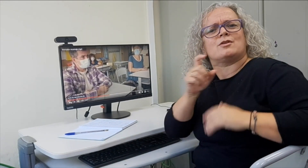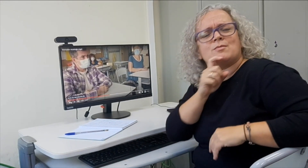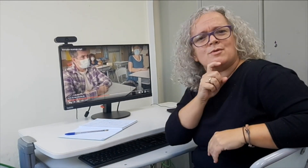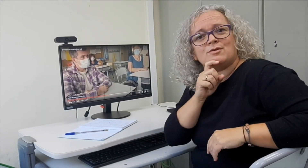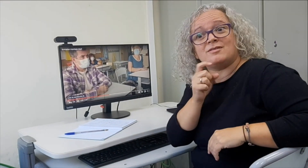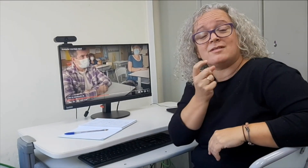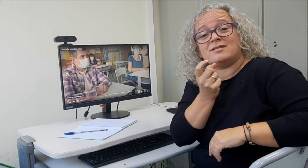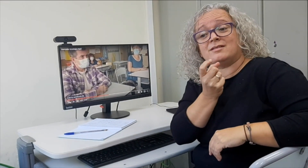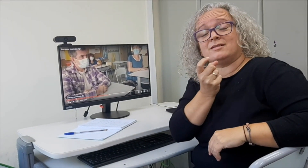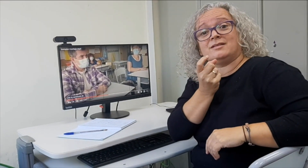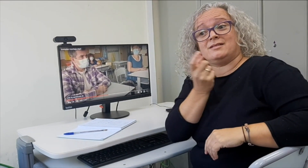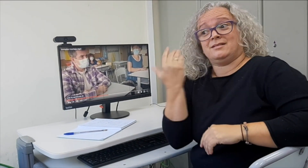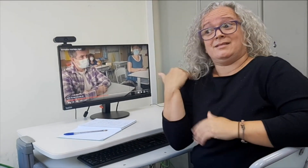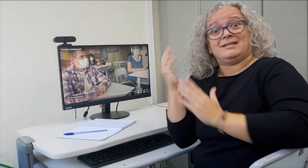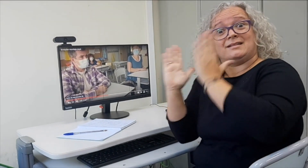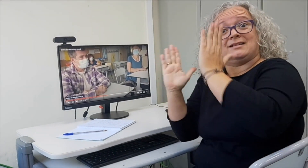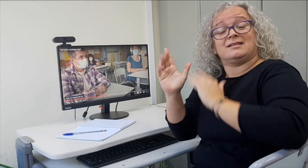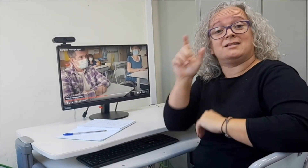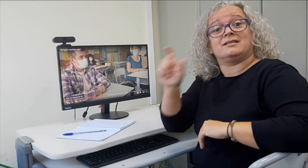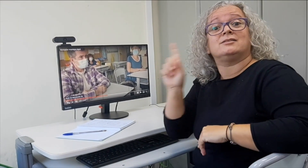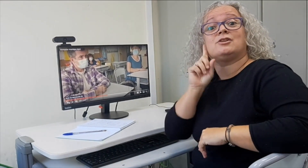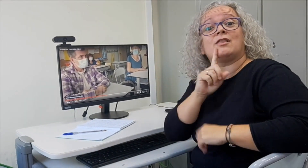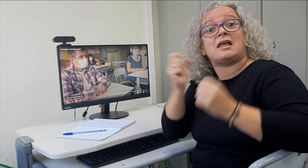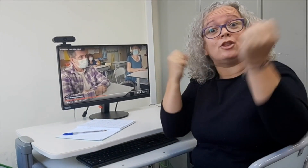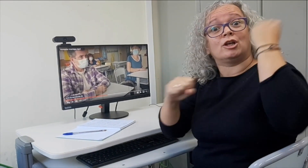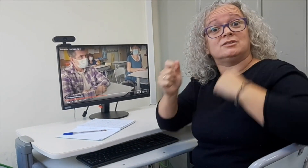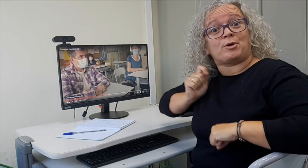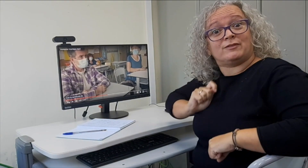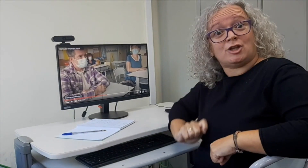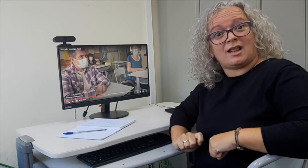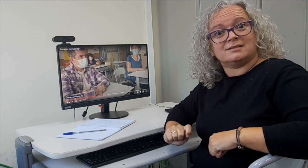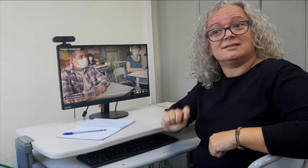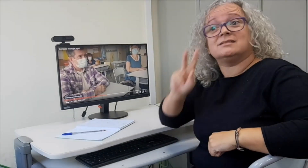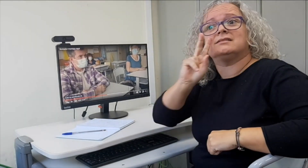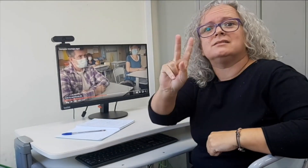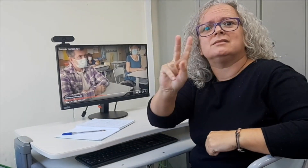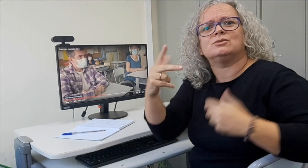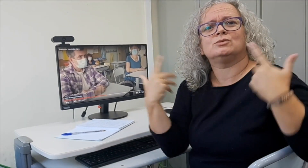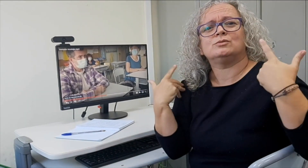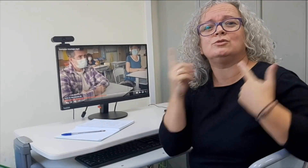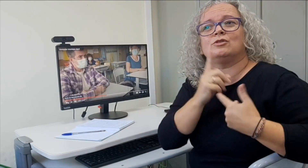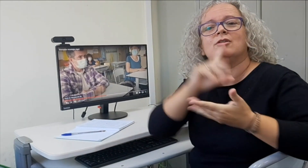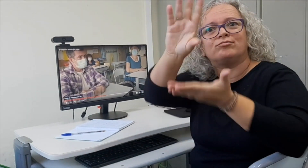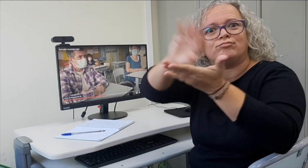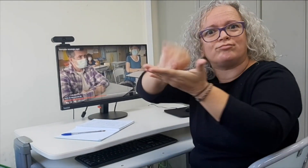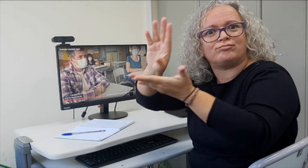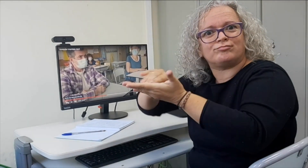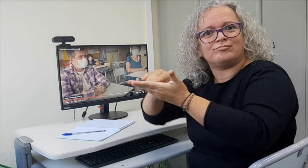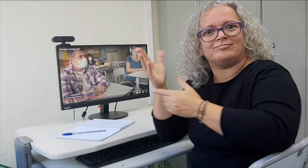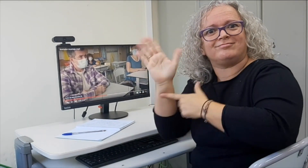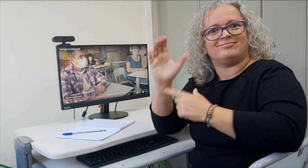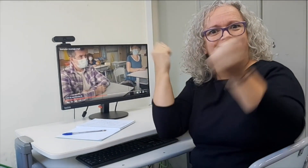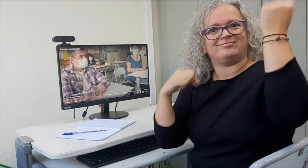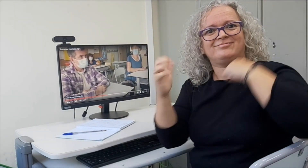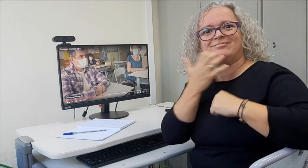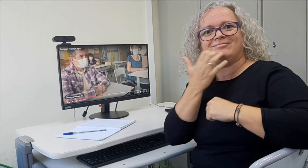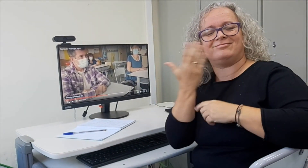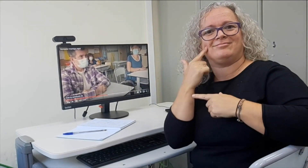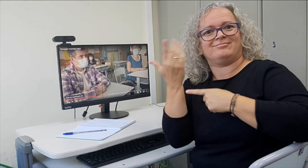Durante el coronavirus, ¿cómo se han sentido las personas sordas? Actores sordos profesionales han ido recogiendo todo